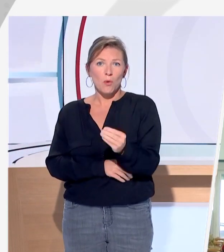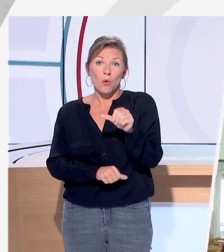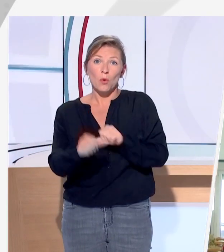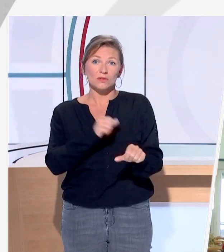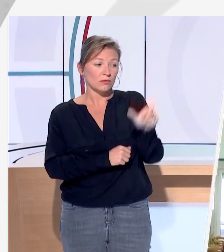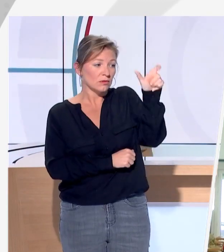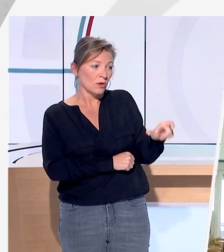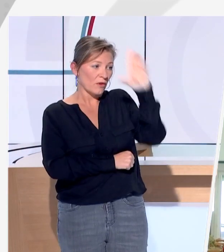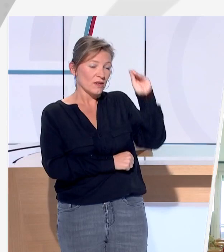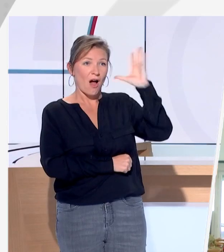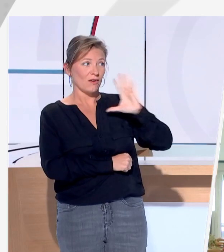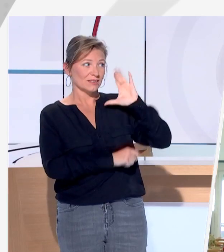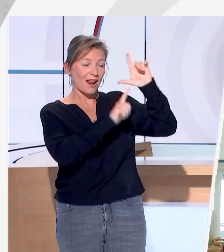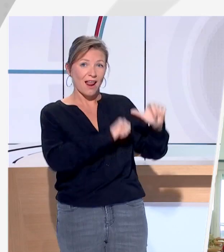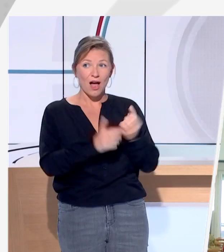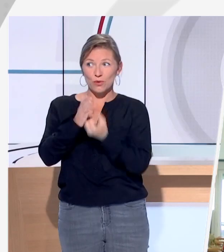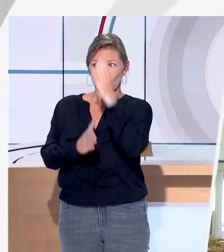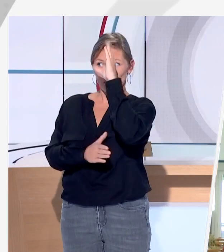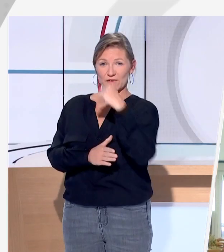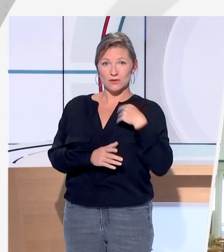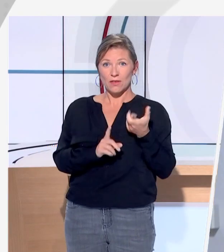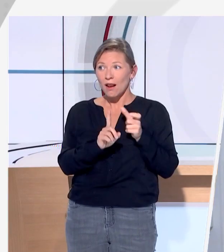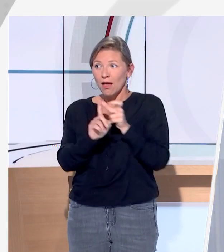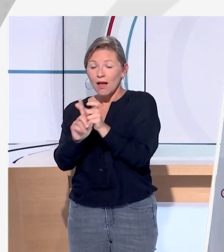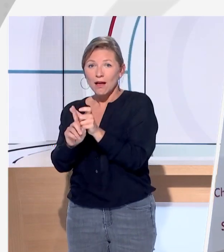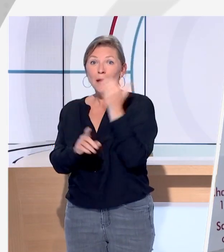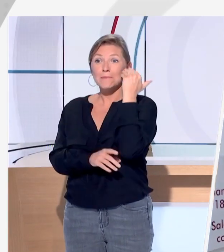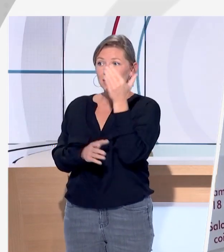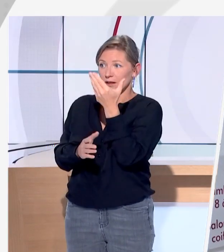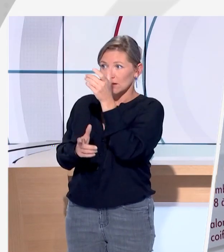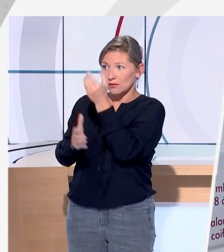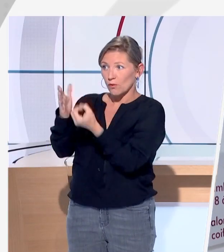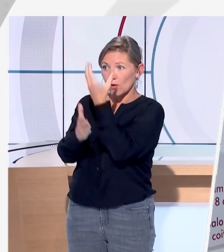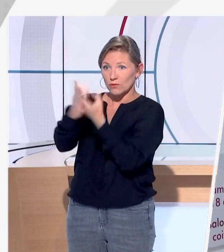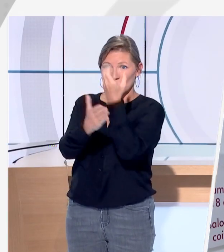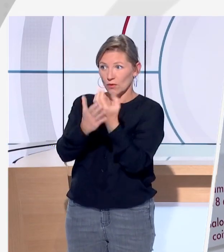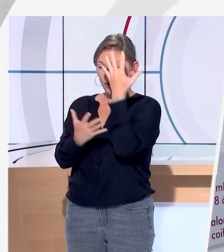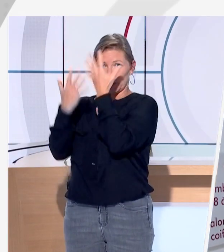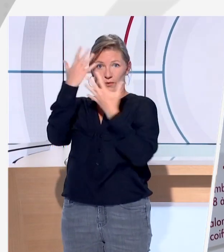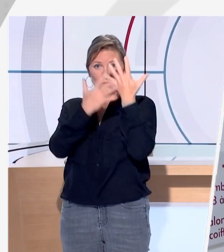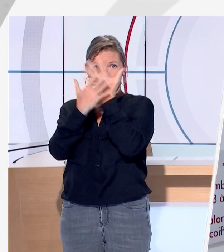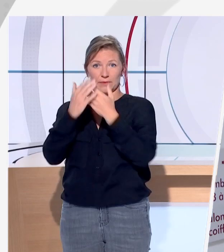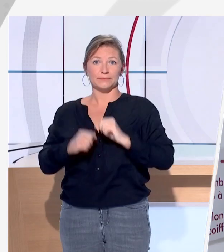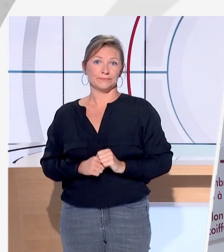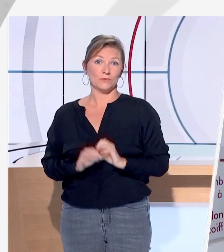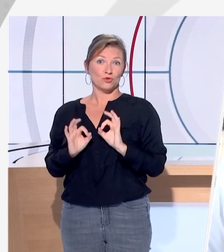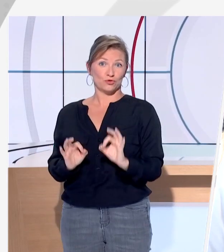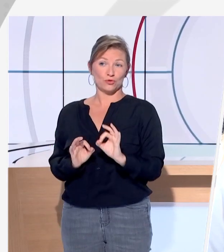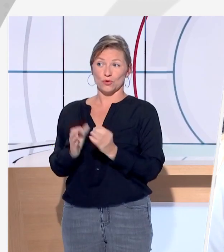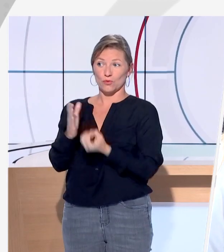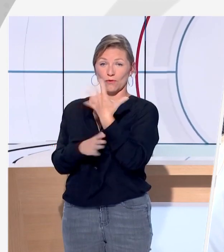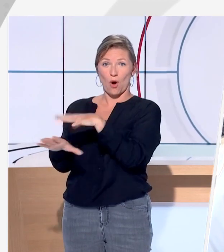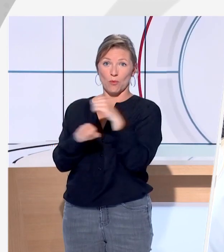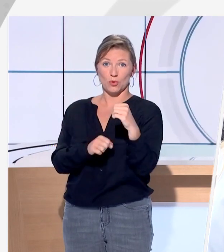les anciens soient là pour pouvoir encadrer les nouveaux, mais quand il y a trop de nouveaux, on s'y perd, quoi. Ces nouveaux sont pour la plupart